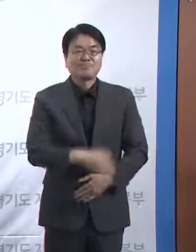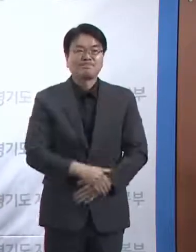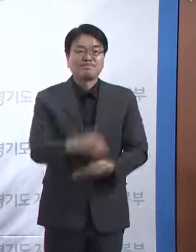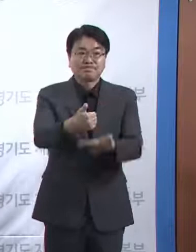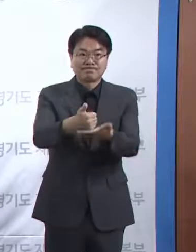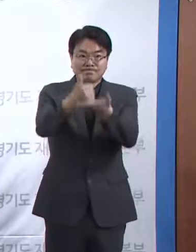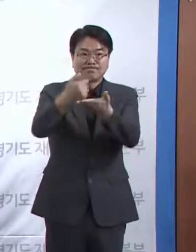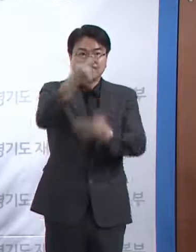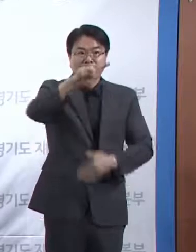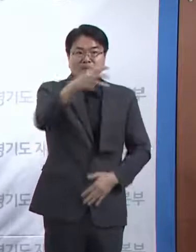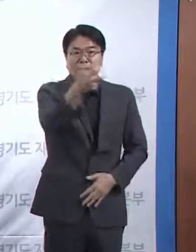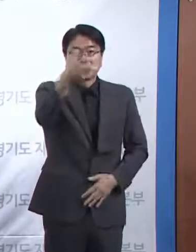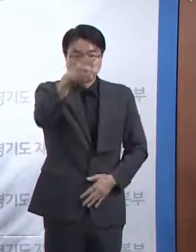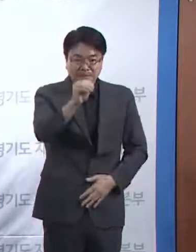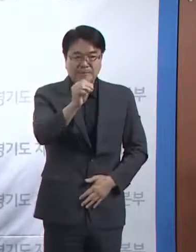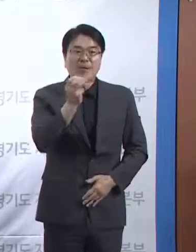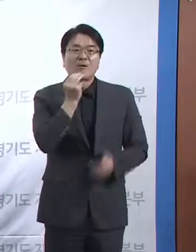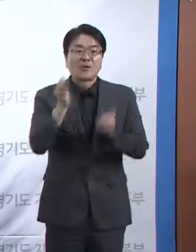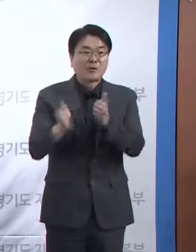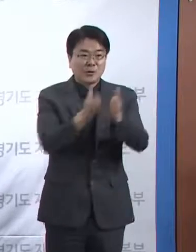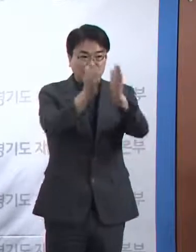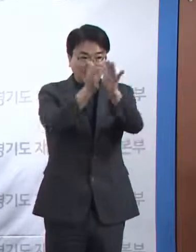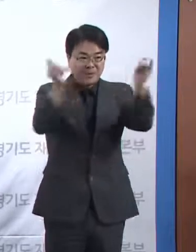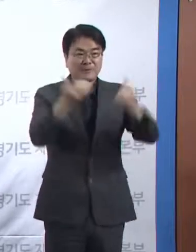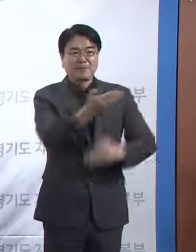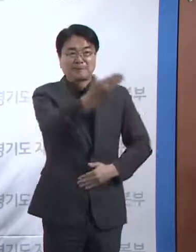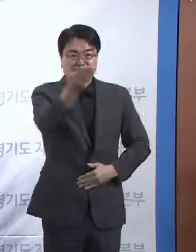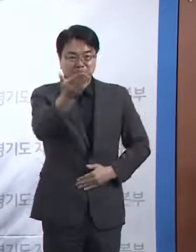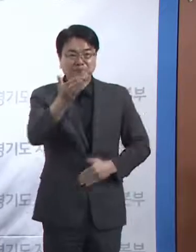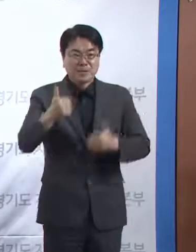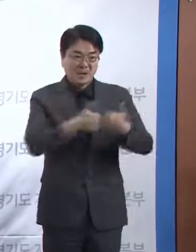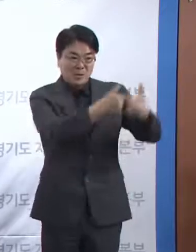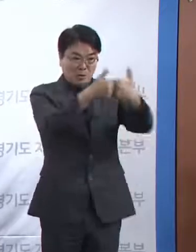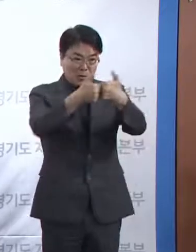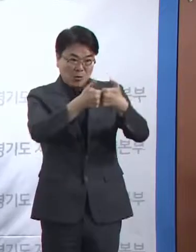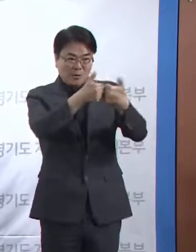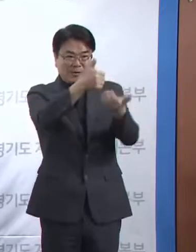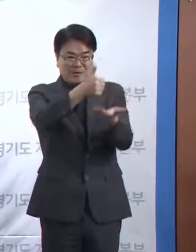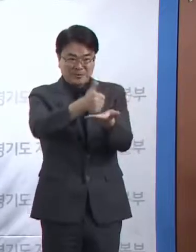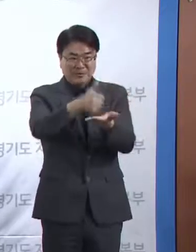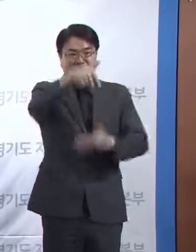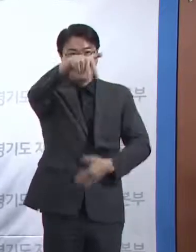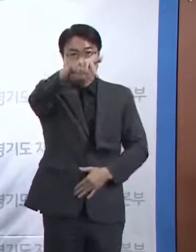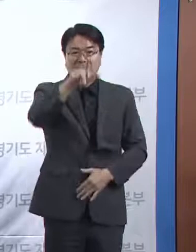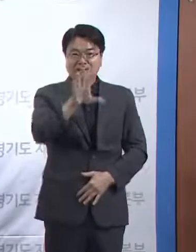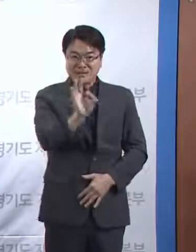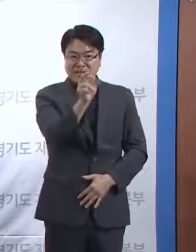존경하는 1370만 경기도민 여러분, 경기도의회 의장 장영국입니다.